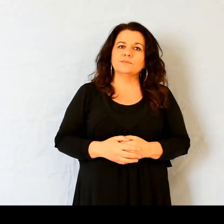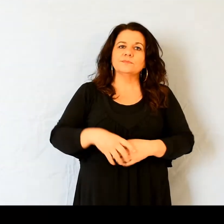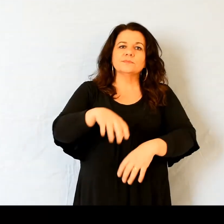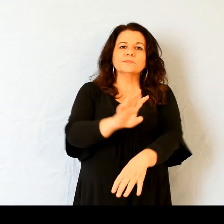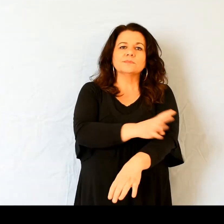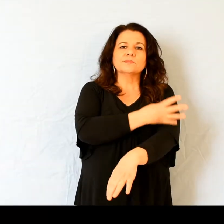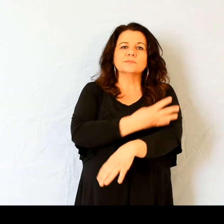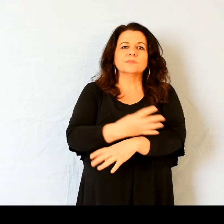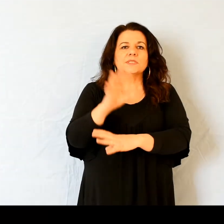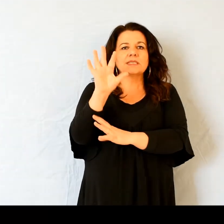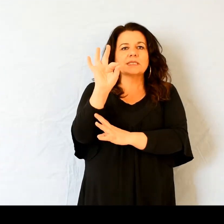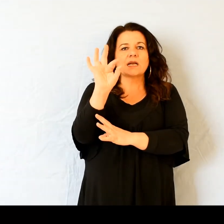Psaume 50.